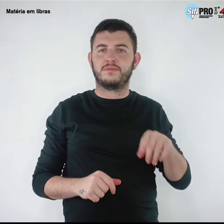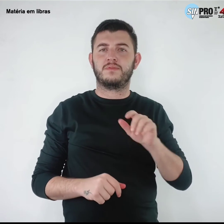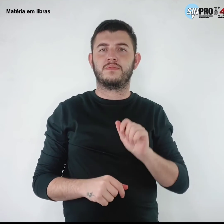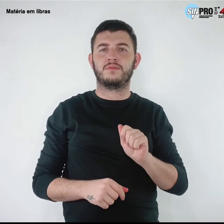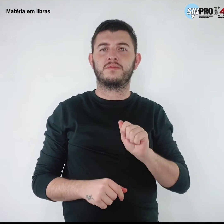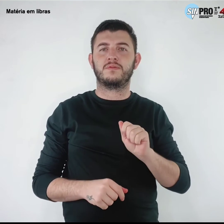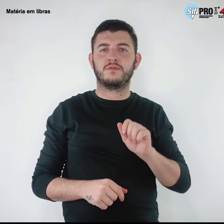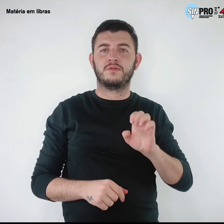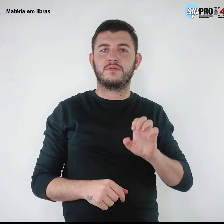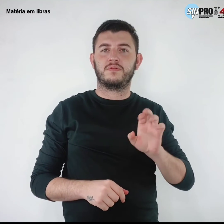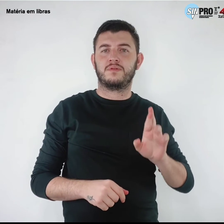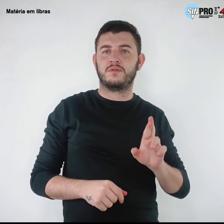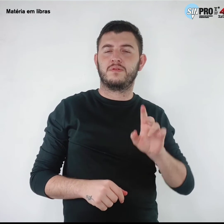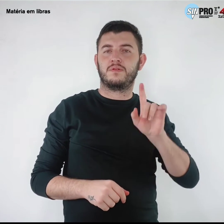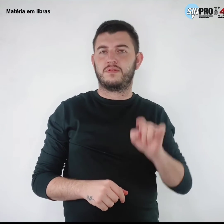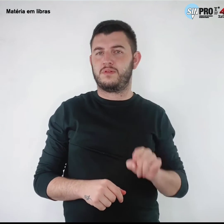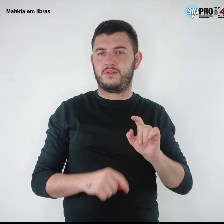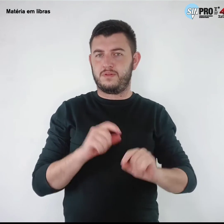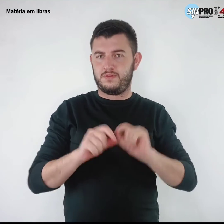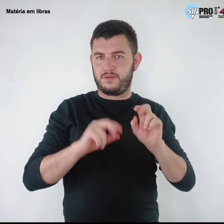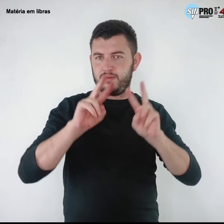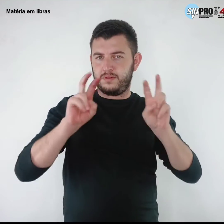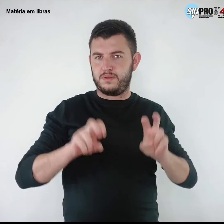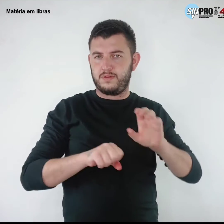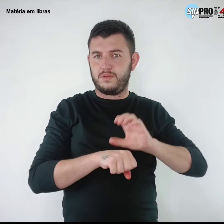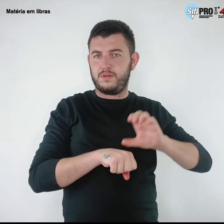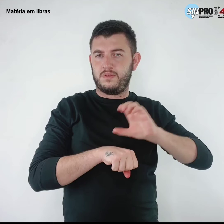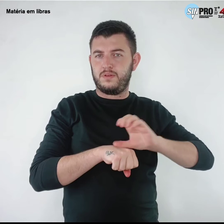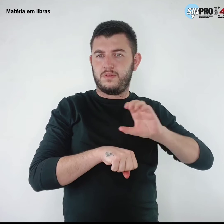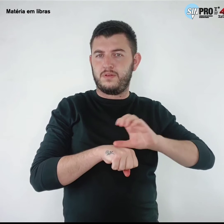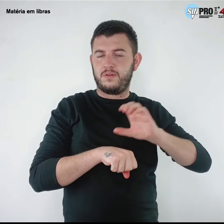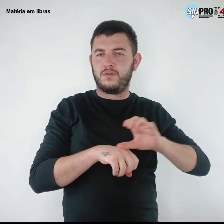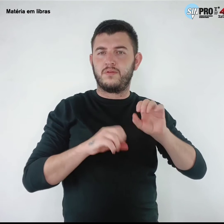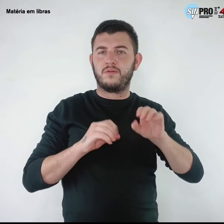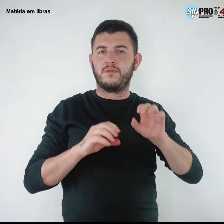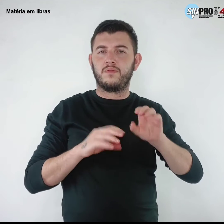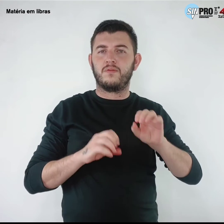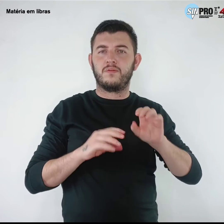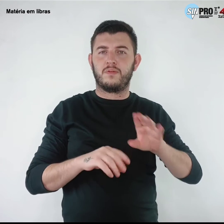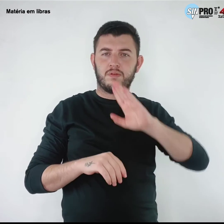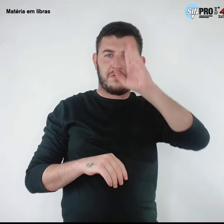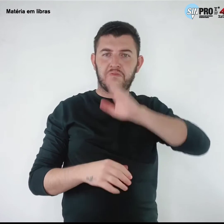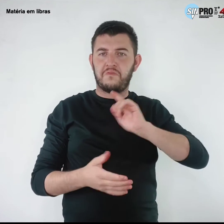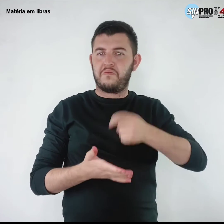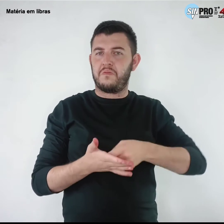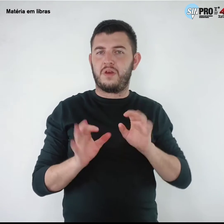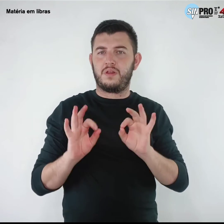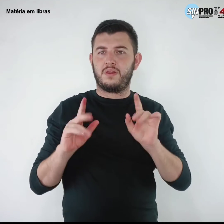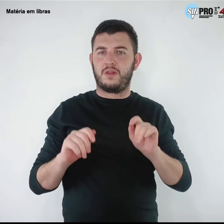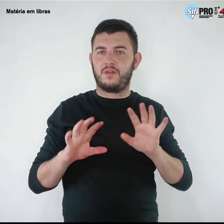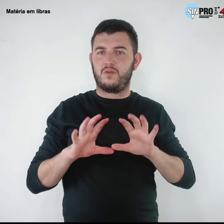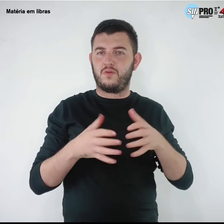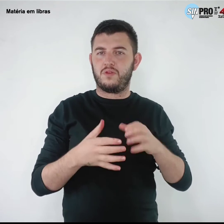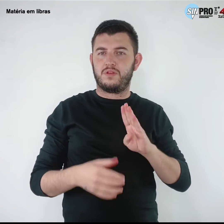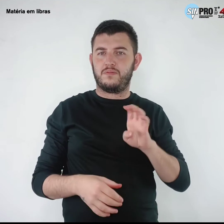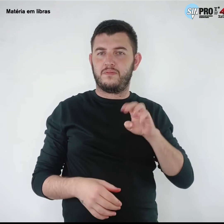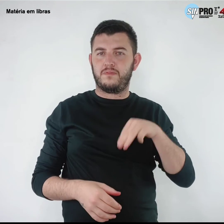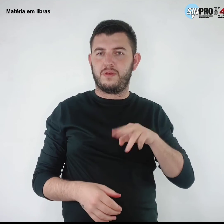AL é tema de curso de formação gratuito. O coletivo Bem Viver,